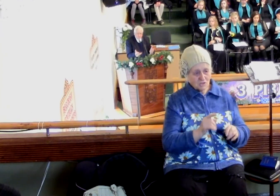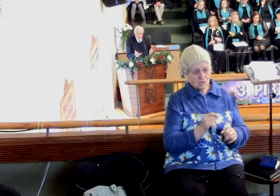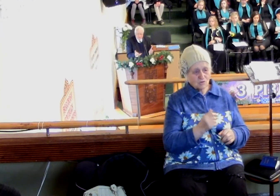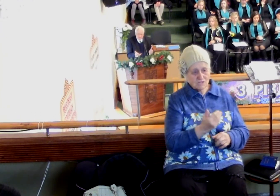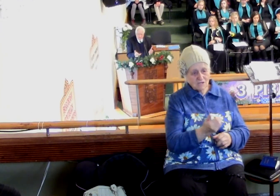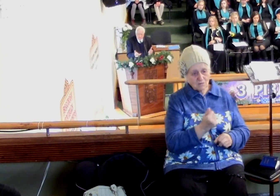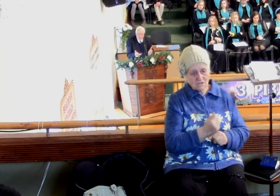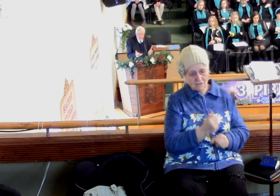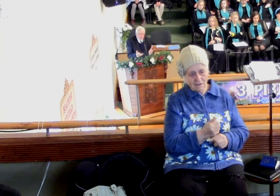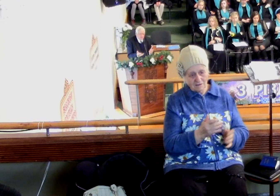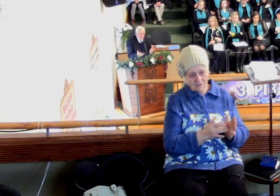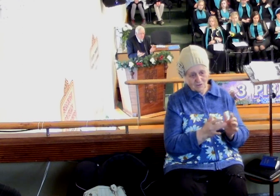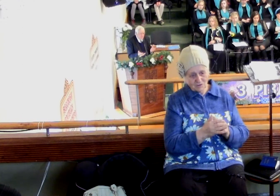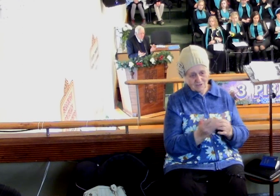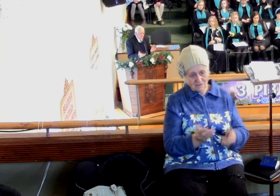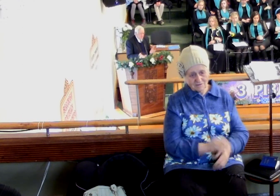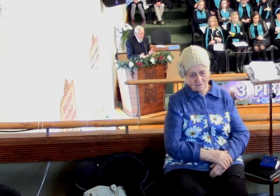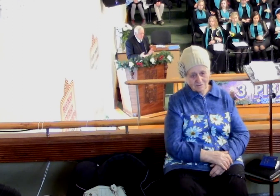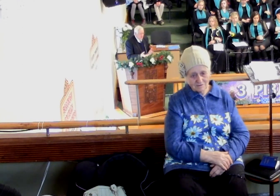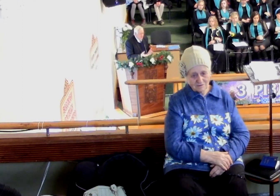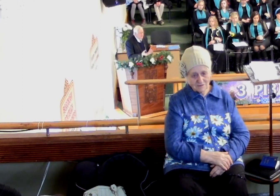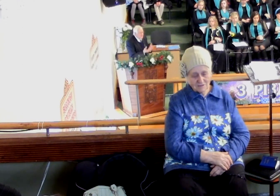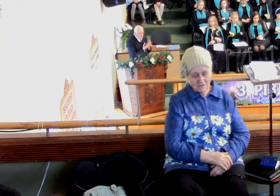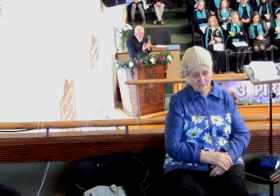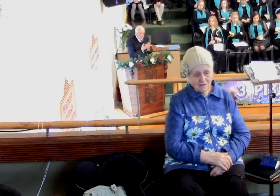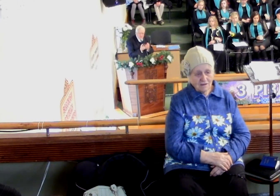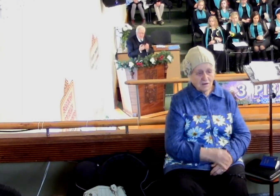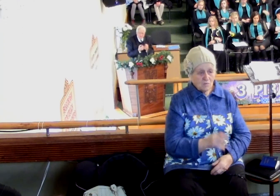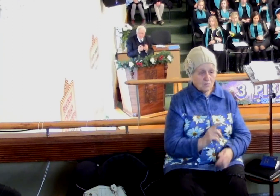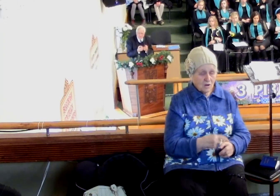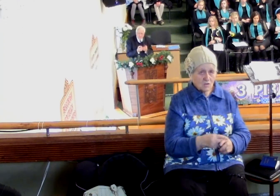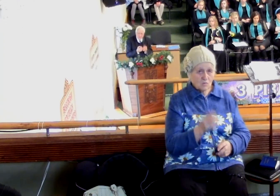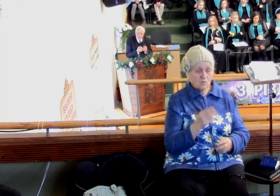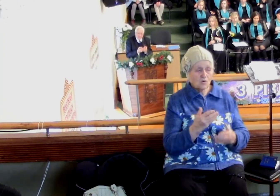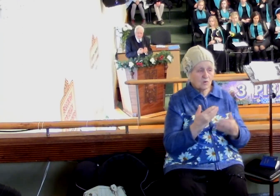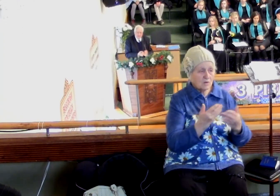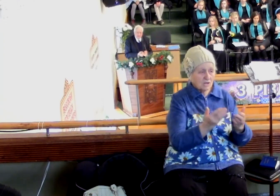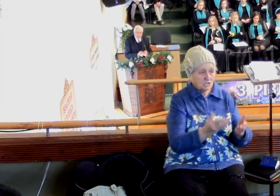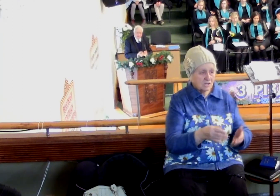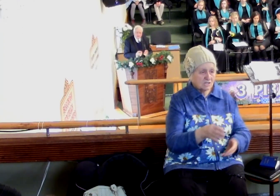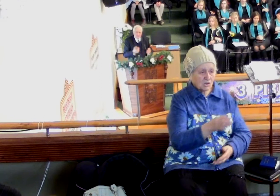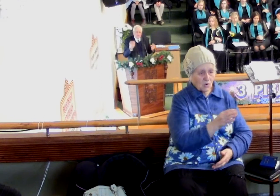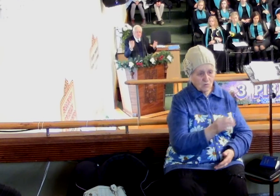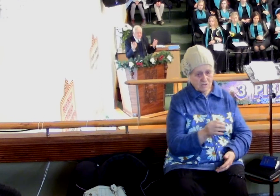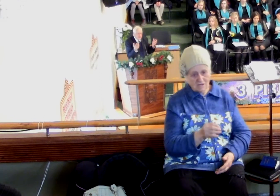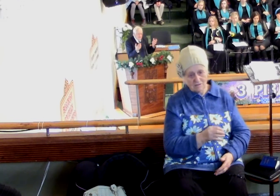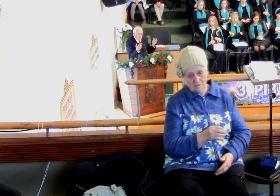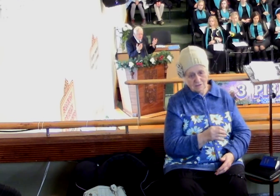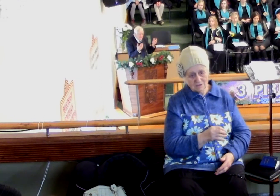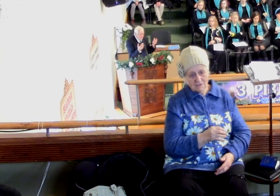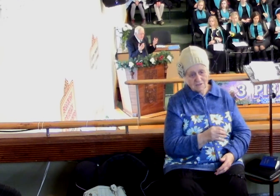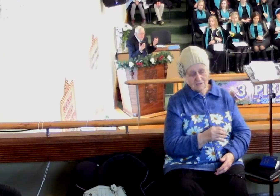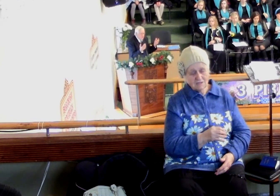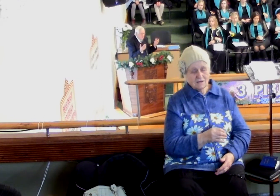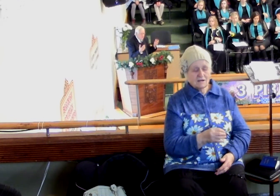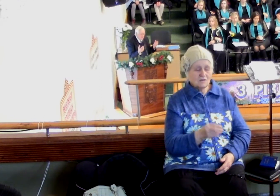Дух Святой обращается ко всем слепцам духовным, ко всем, кто еще не имеет радости и Христа. К вам обращается